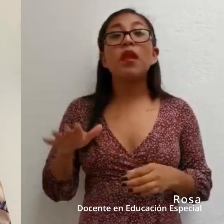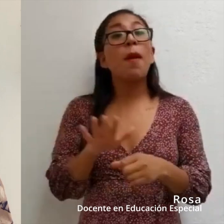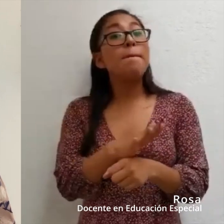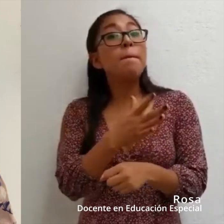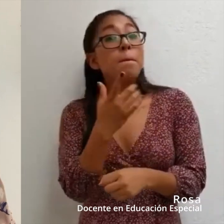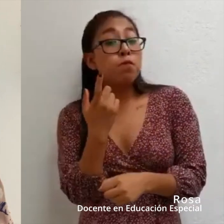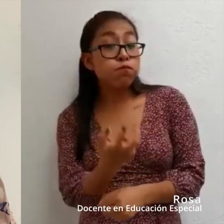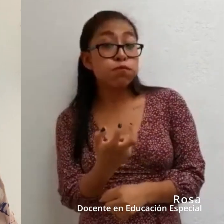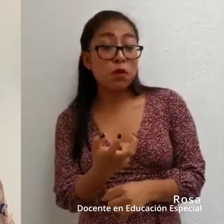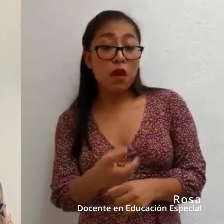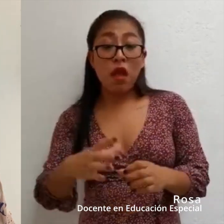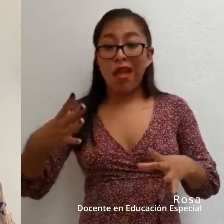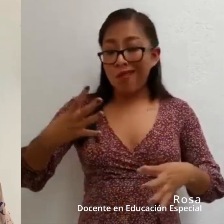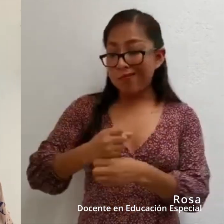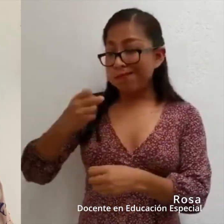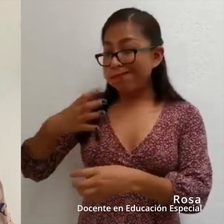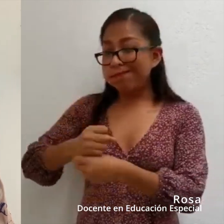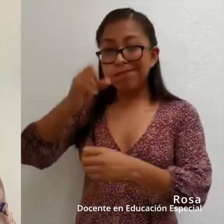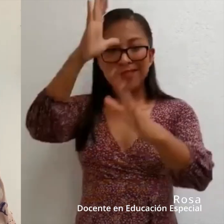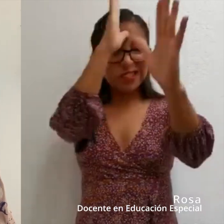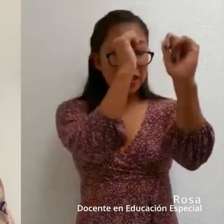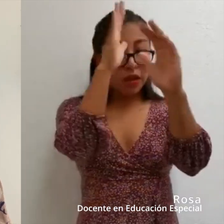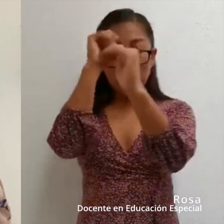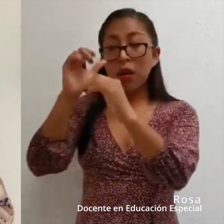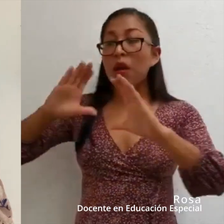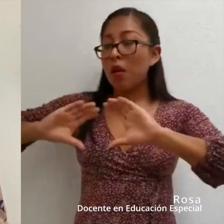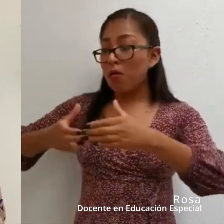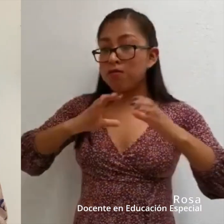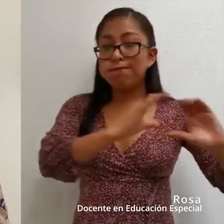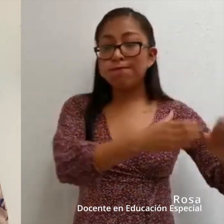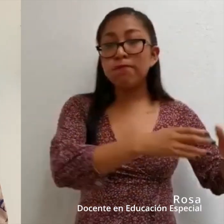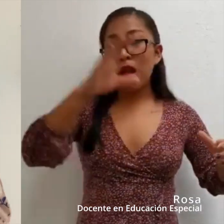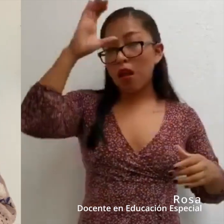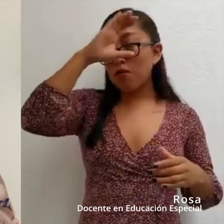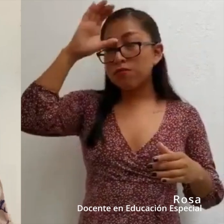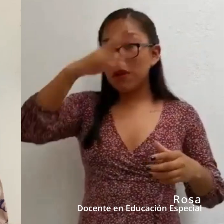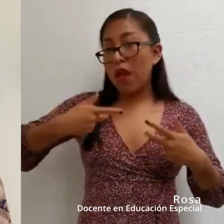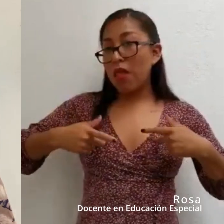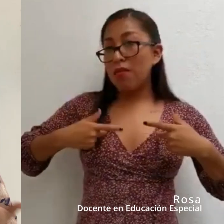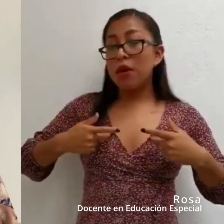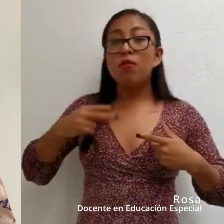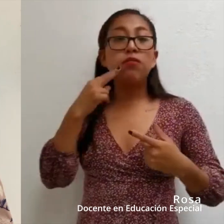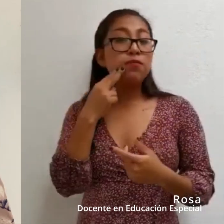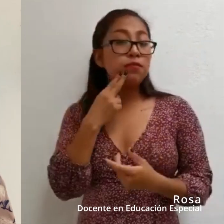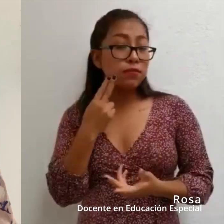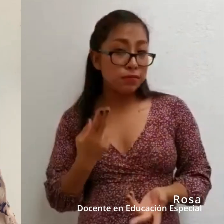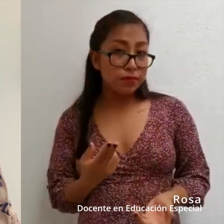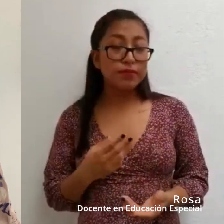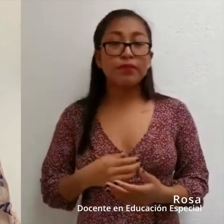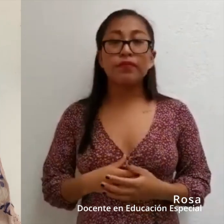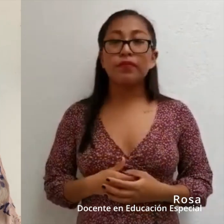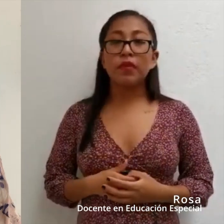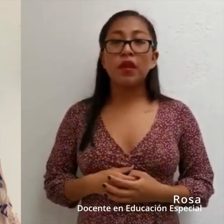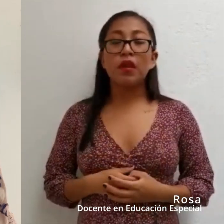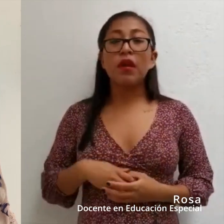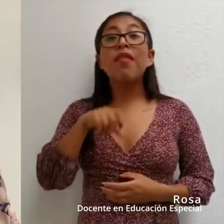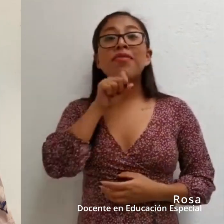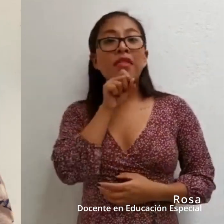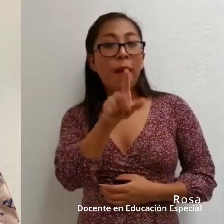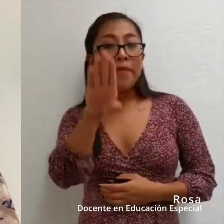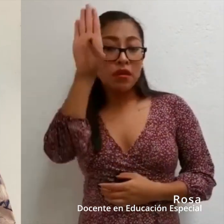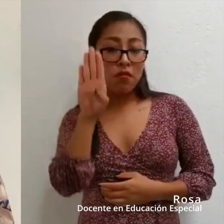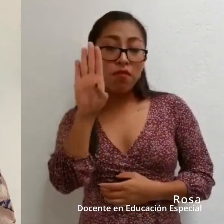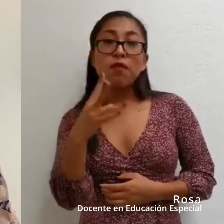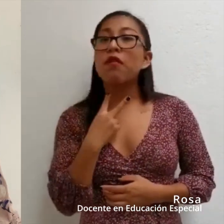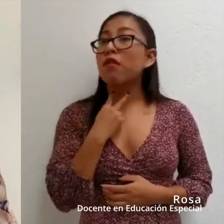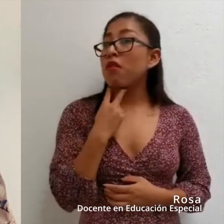Es por eso que las señas necesitan estar contextualizadas a la comunidad y la cultura de las personas que la utilizan.